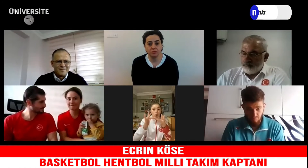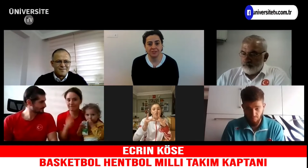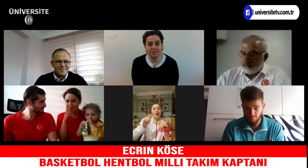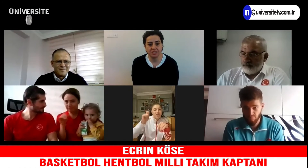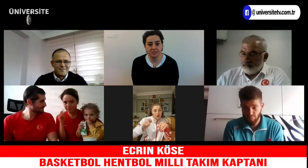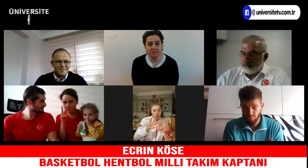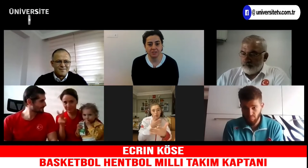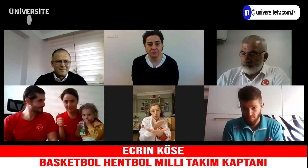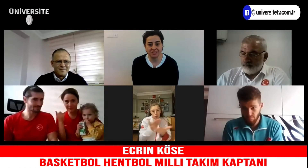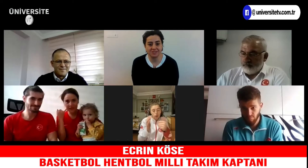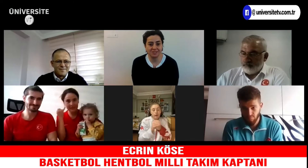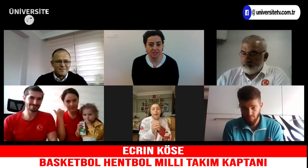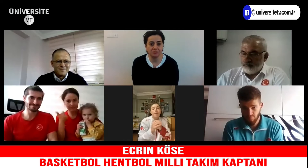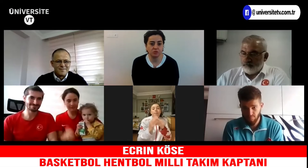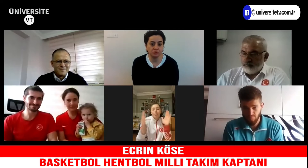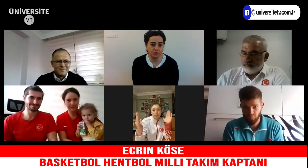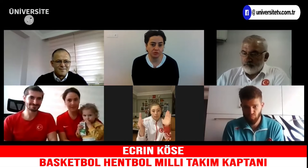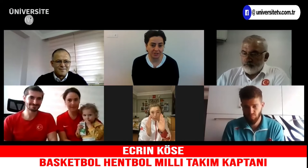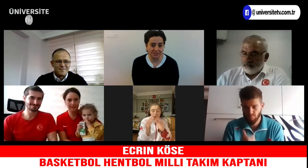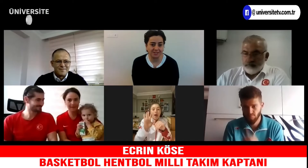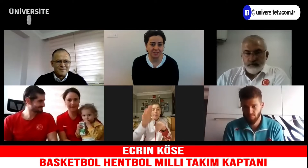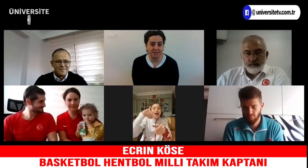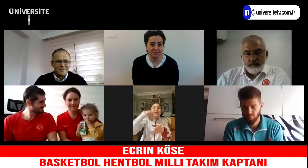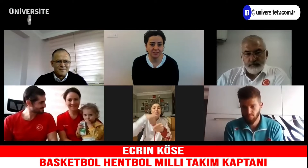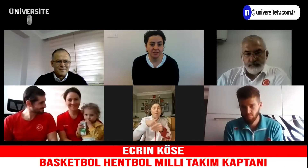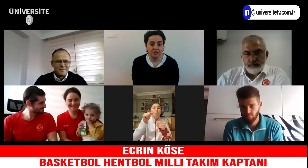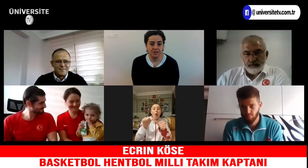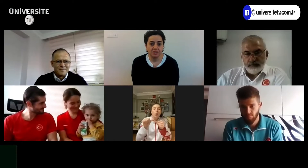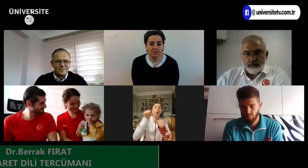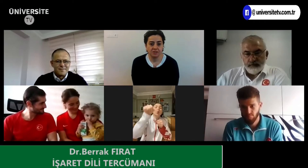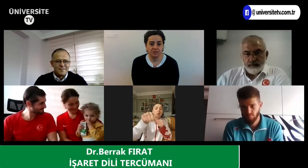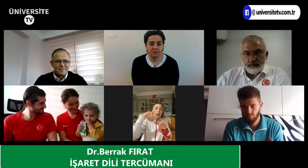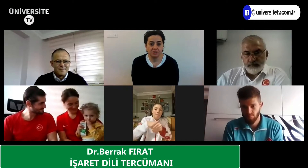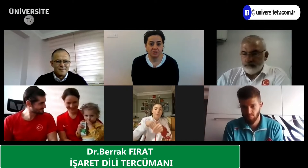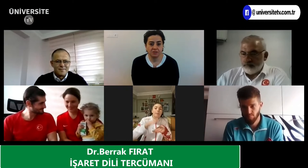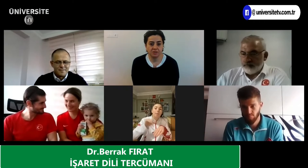Bu İtalya'da, Mayıs'ta İtalya'da bir turnuva olacaktı, ertelendi.